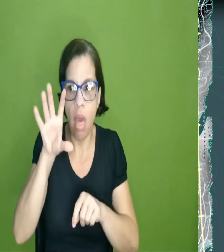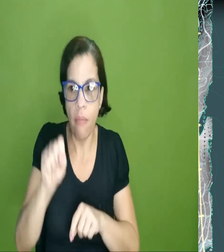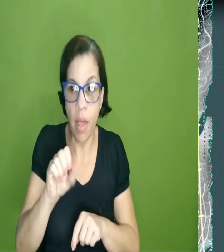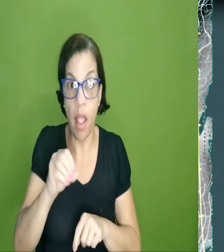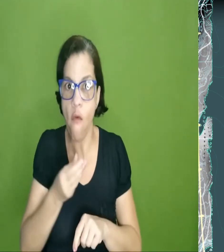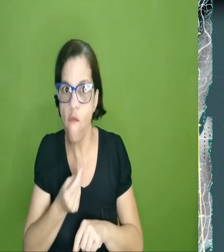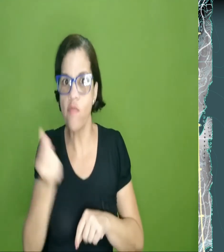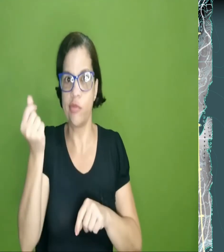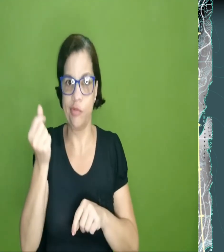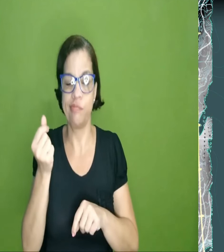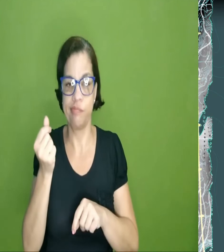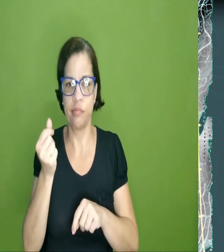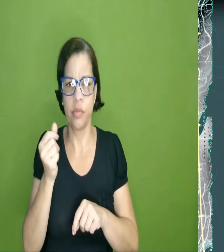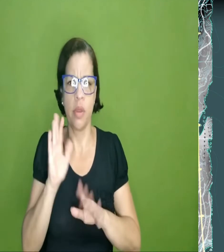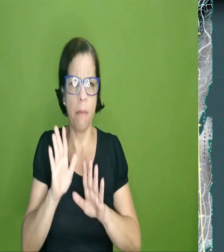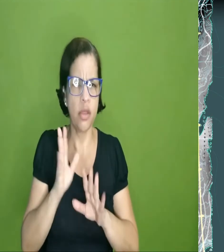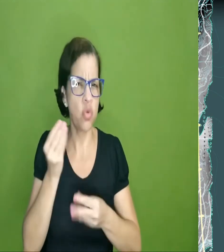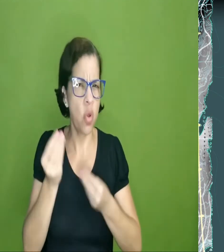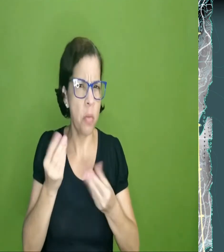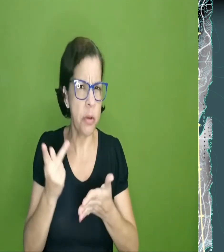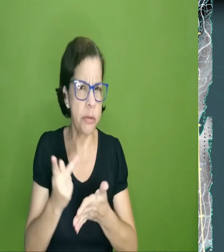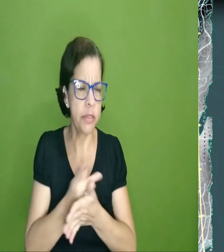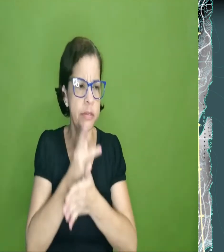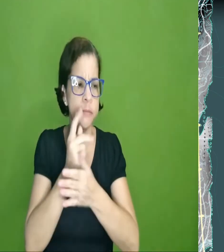ou fugir. Mas vamos ver isso.